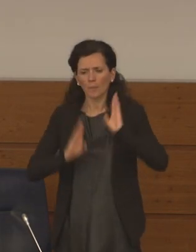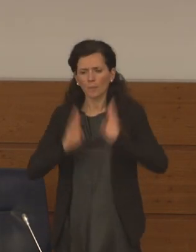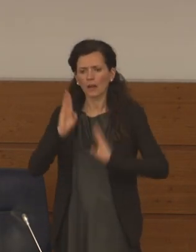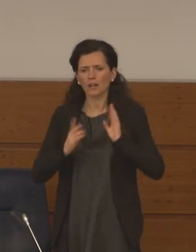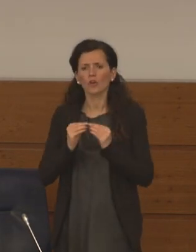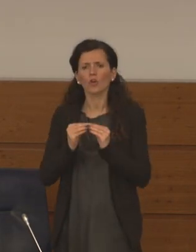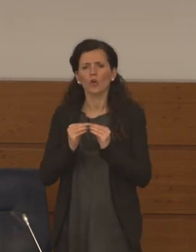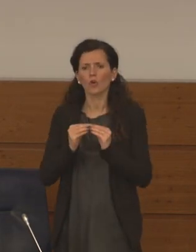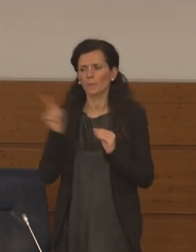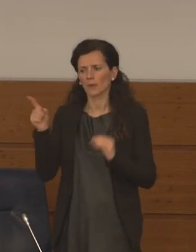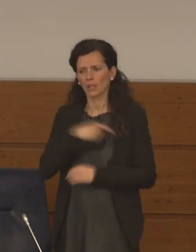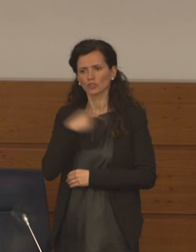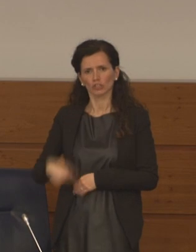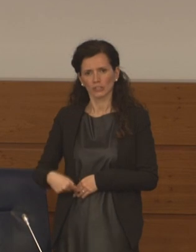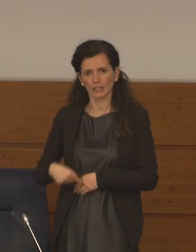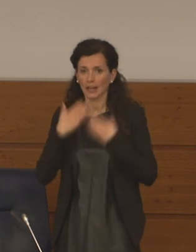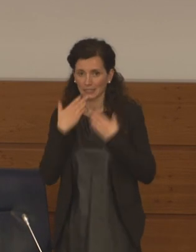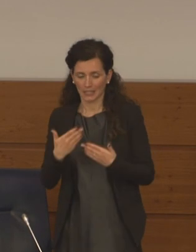cinesi grazie